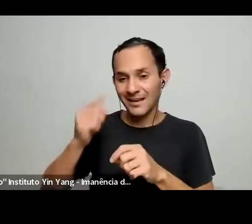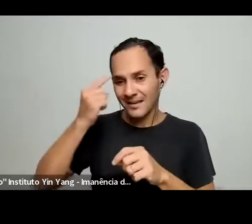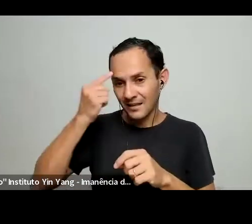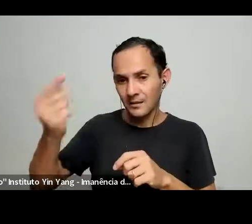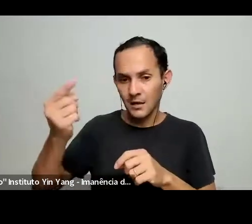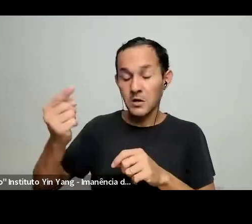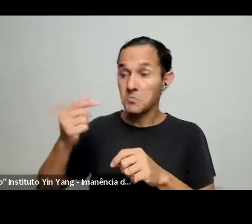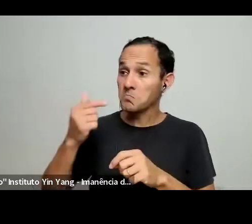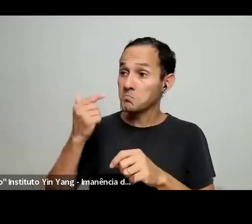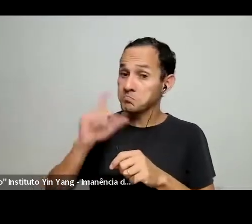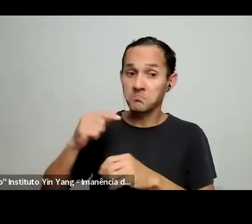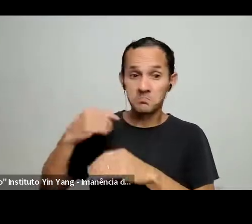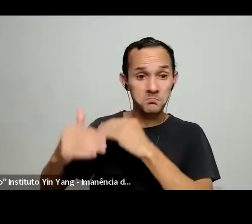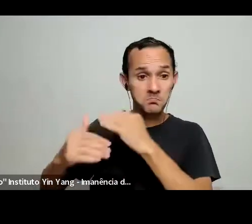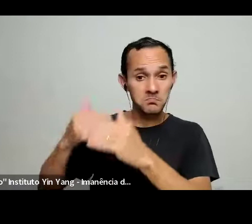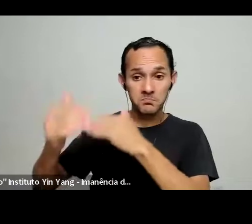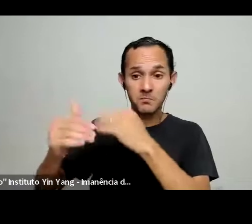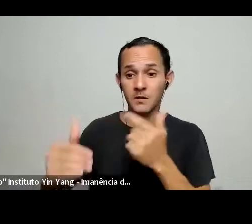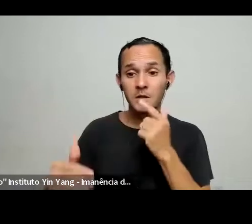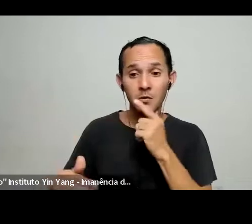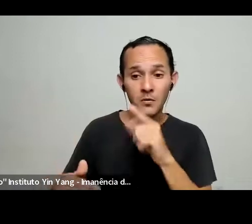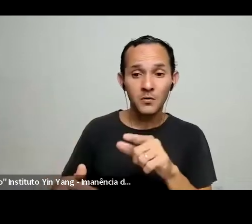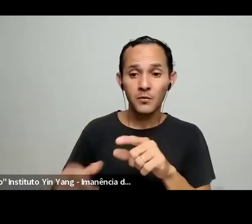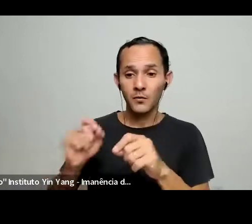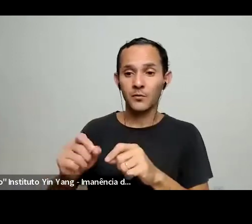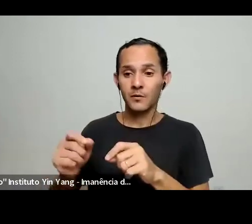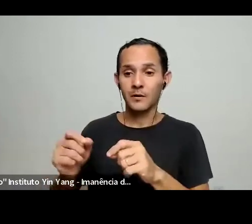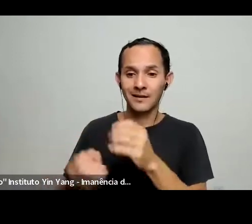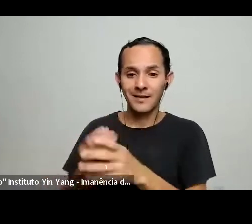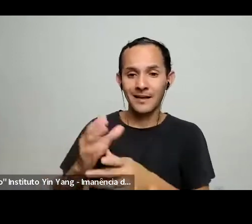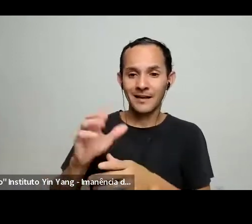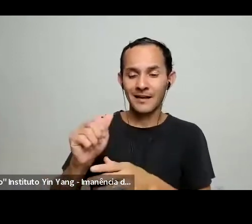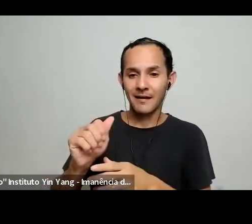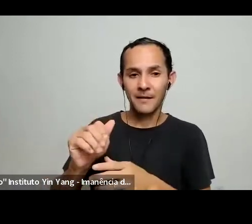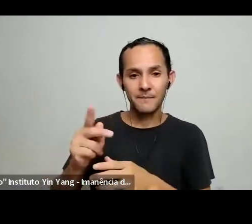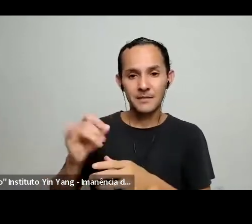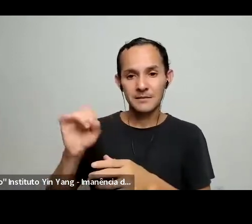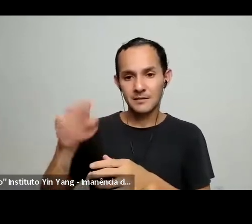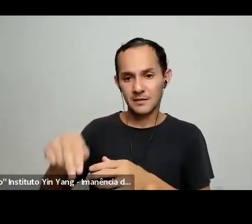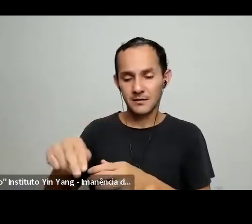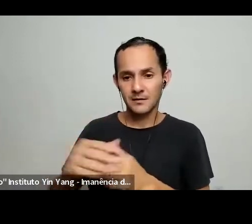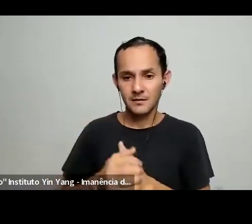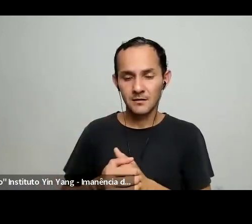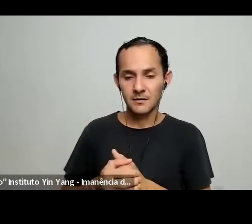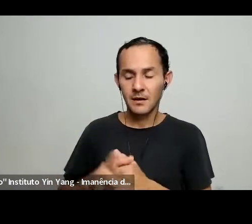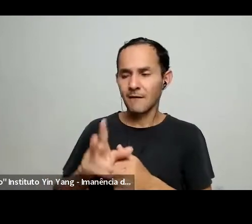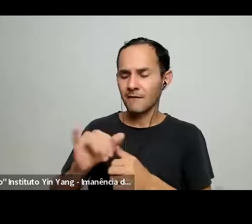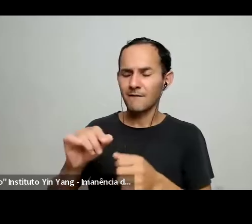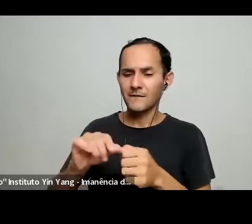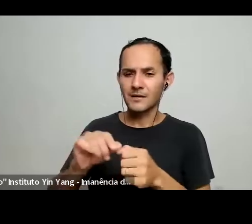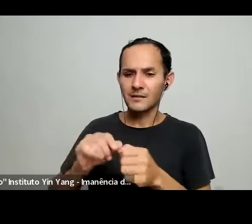deu frutos e a gente conseguiu montar o CABSIM, que agora vai